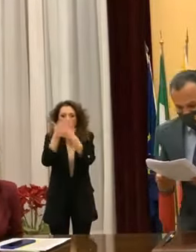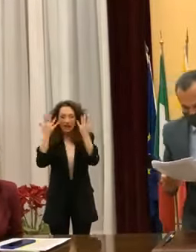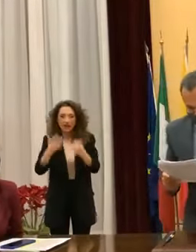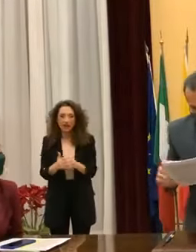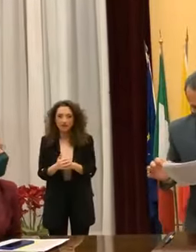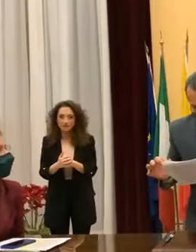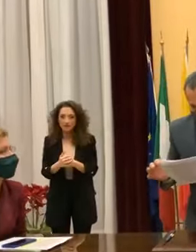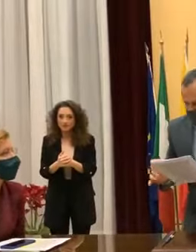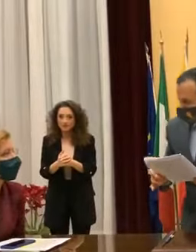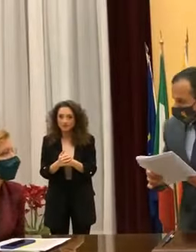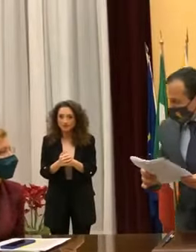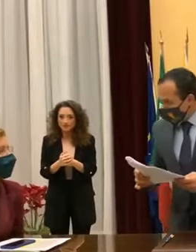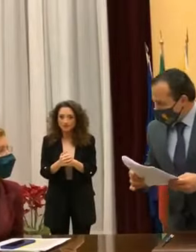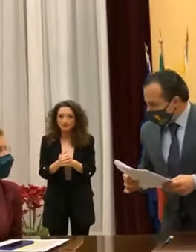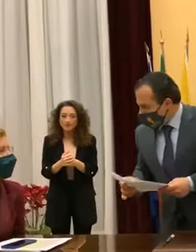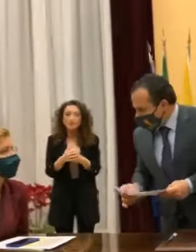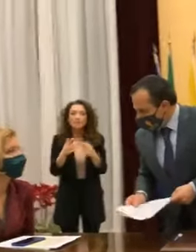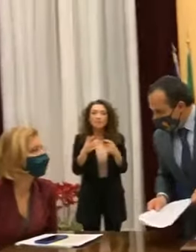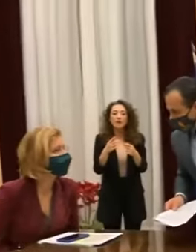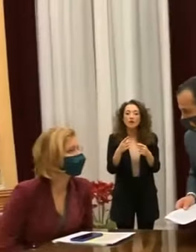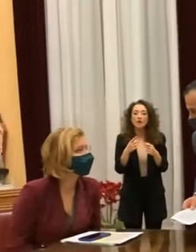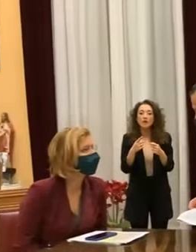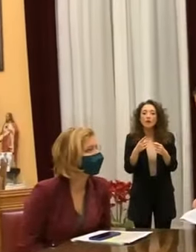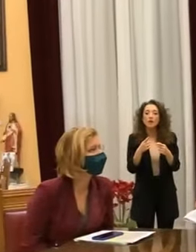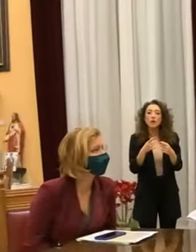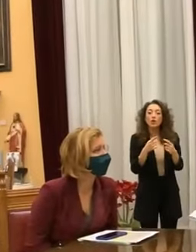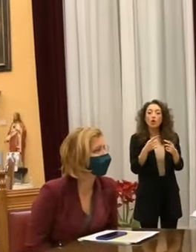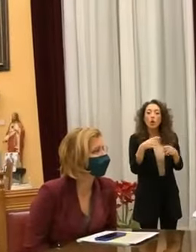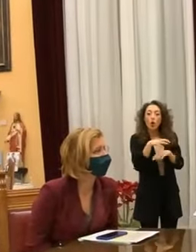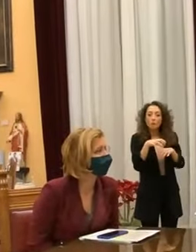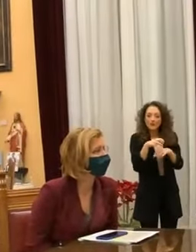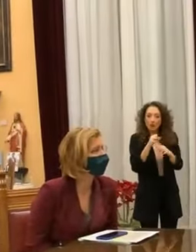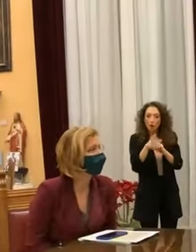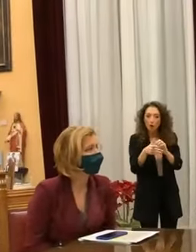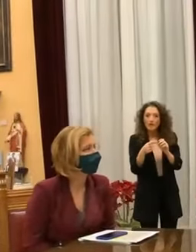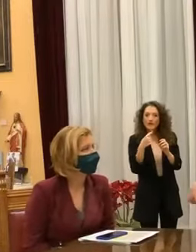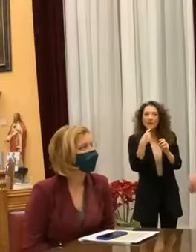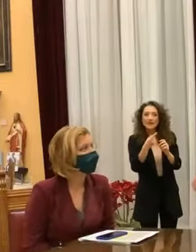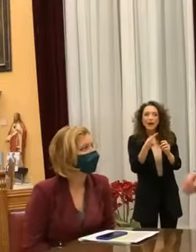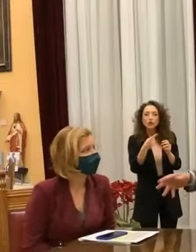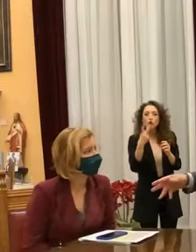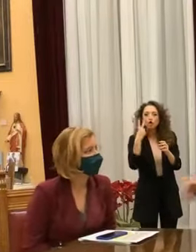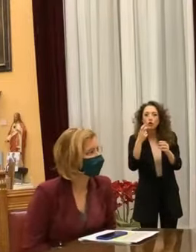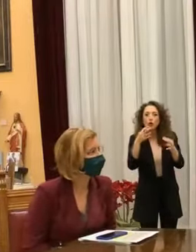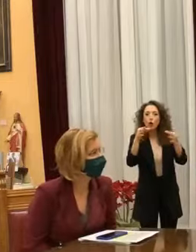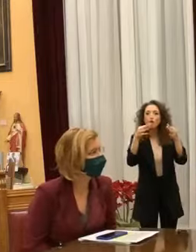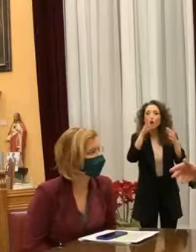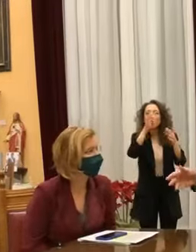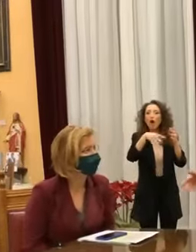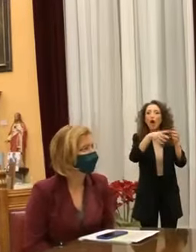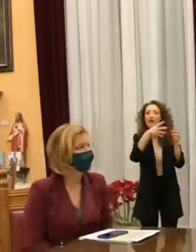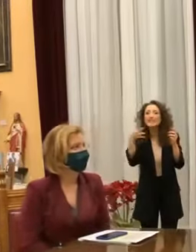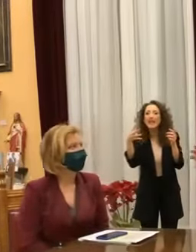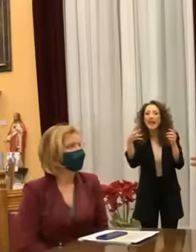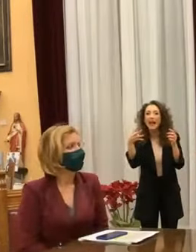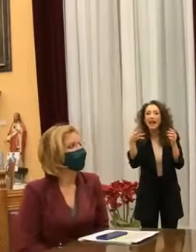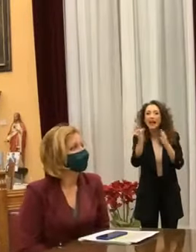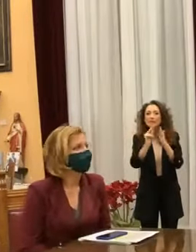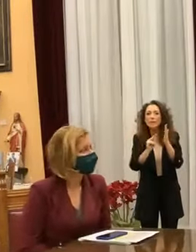Il commissario Covid ha detto, ho trovato fogli Excel scritti a penna. I fogli Excel scritti a penna è meraviglioso, ma queste,